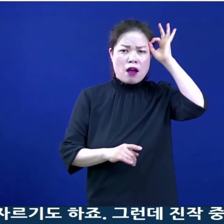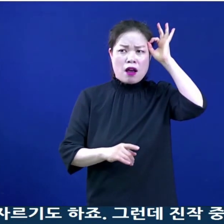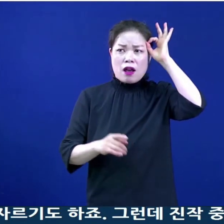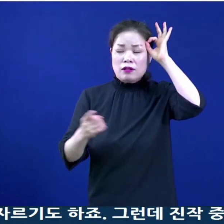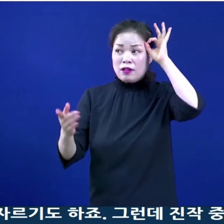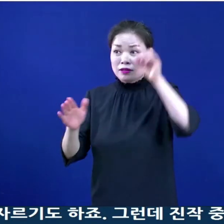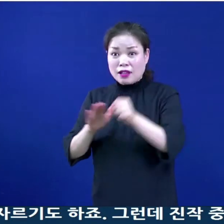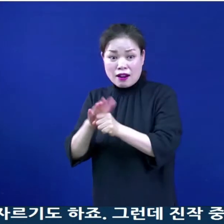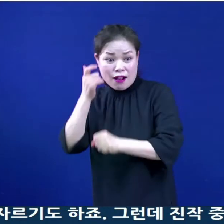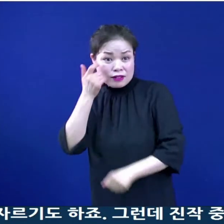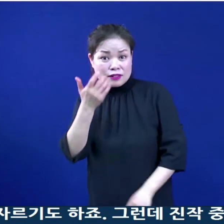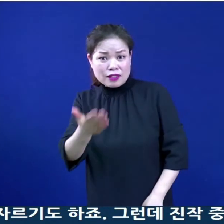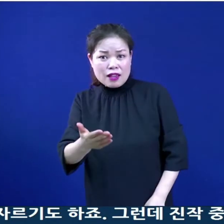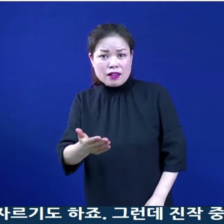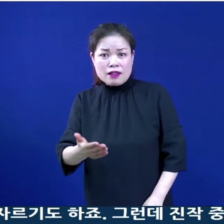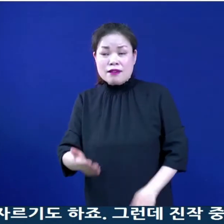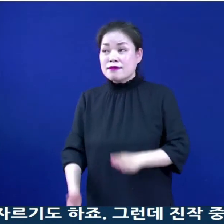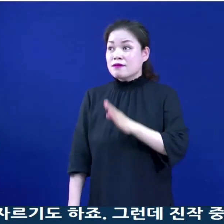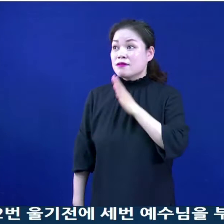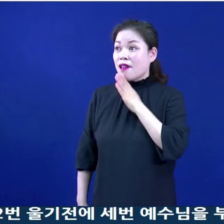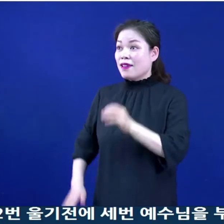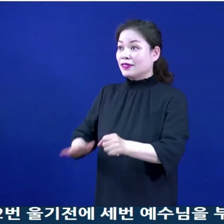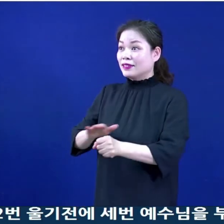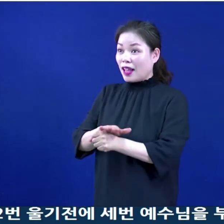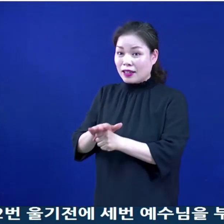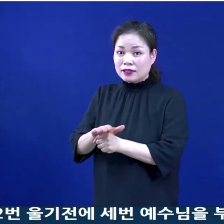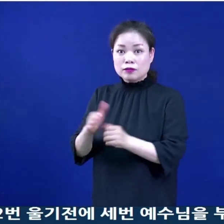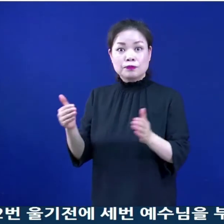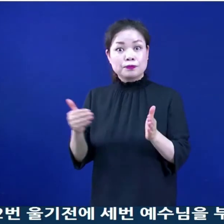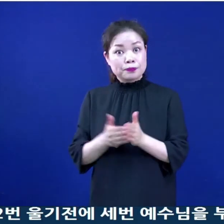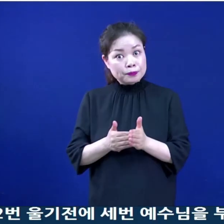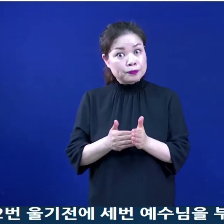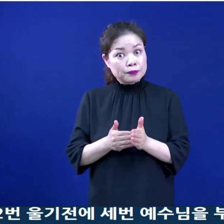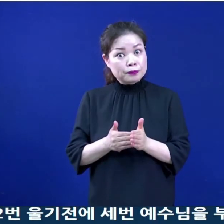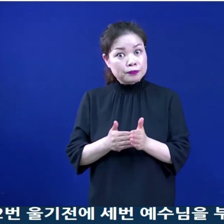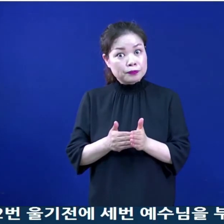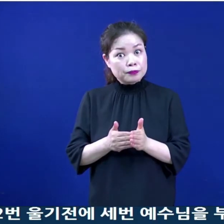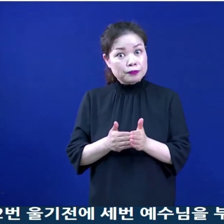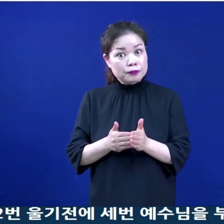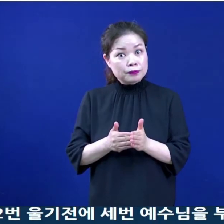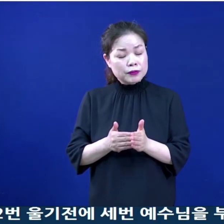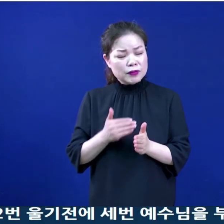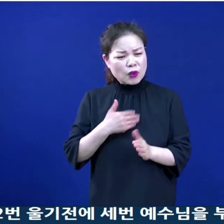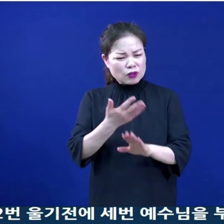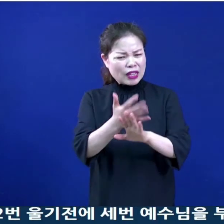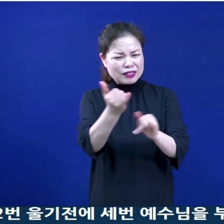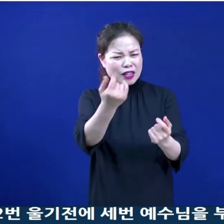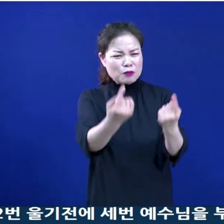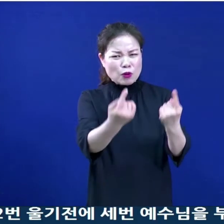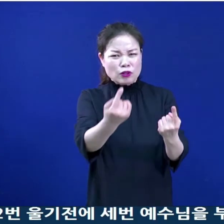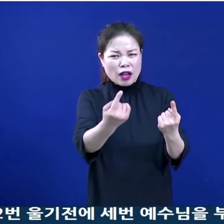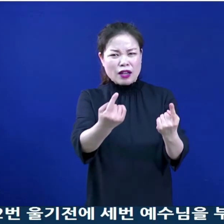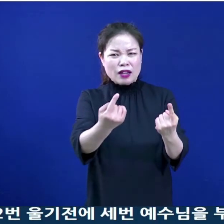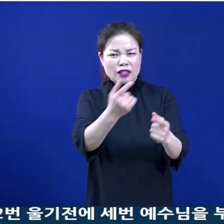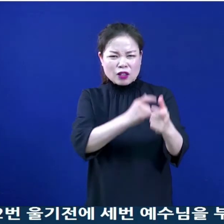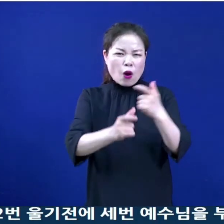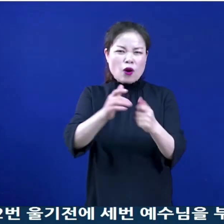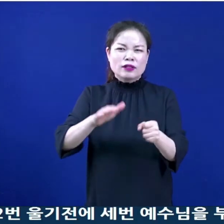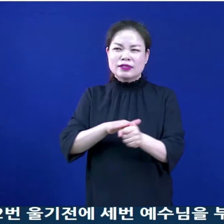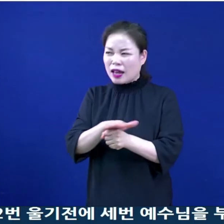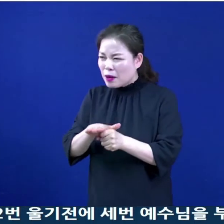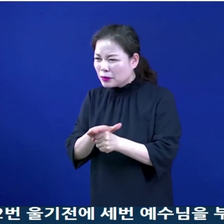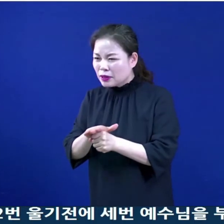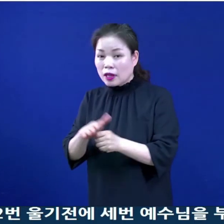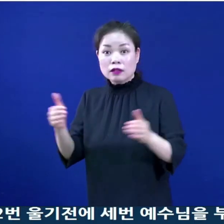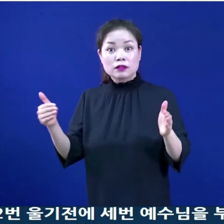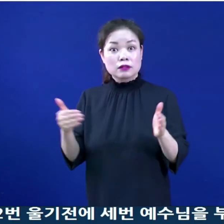나를 사랑하느냐 했을 때 네, 사랑합니다. 끝. 저 다른 사람들보다 내가 예수님 더